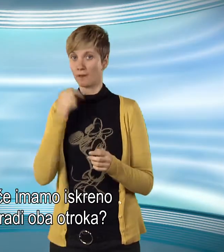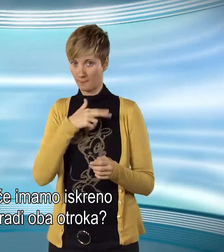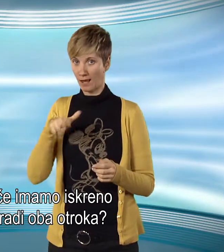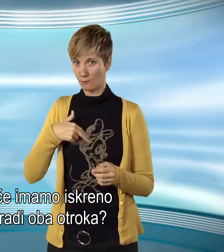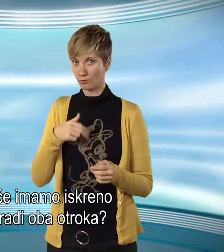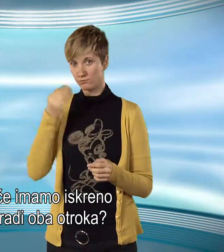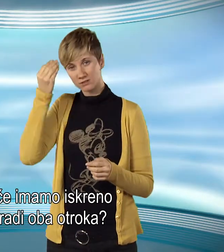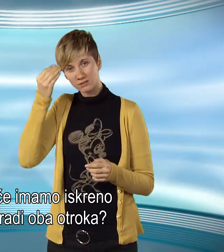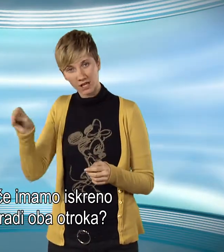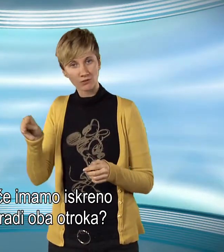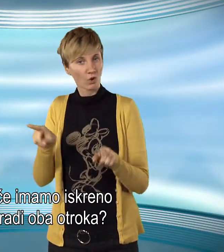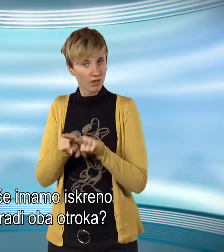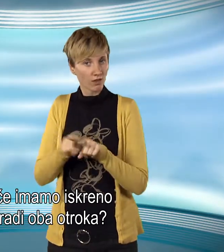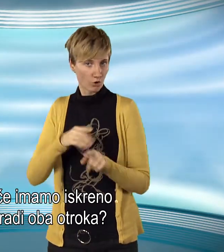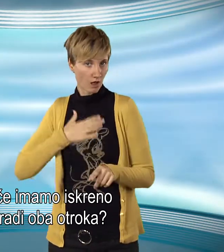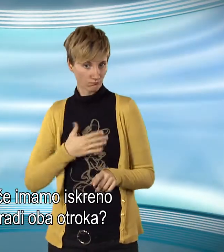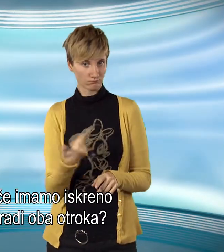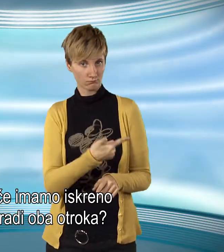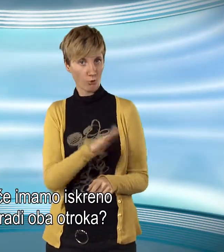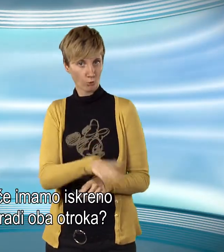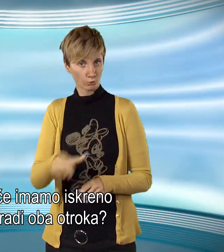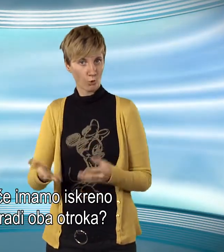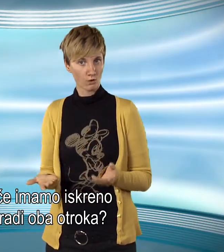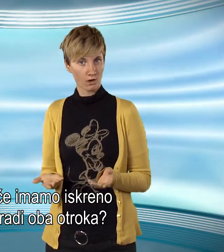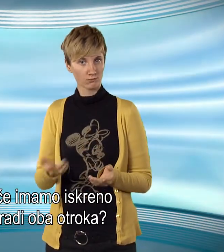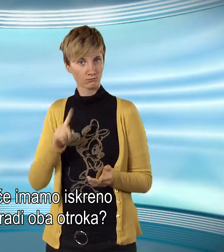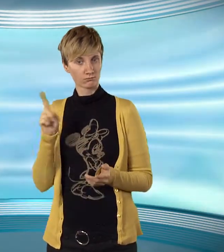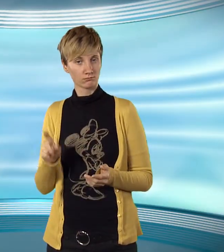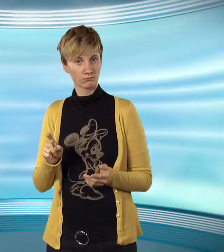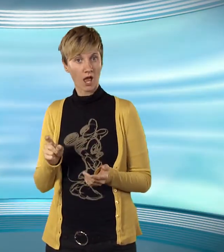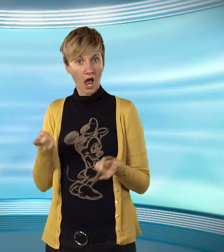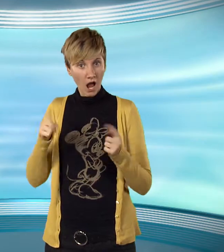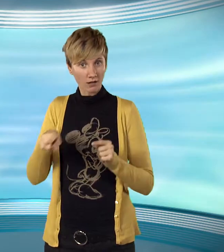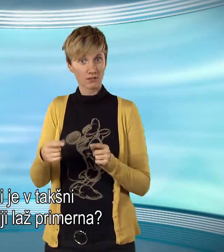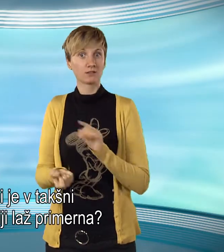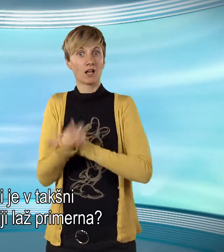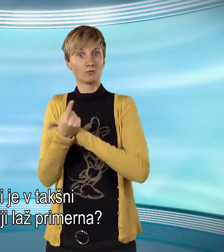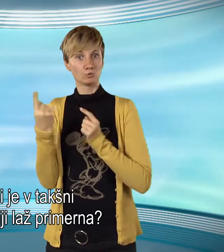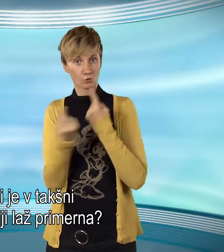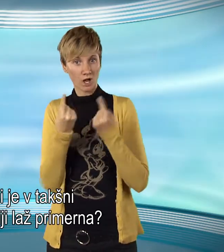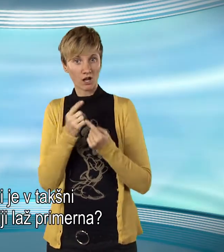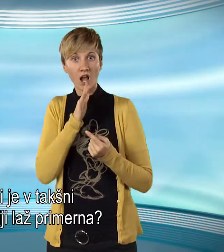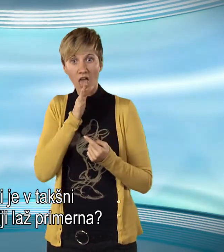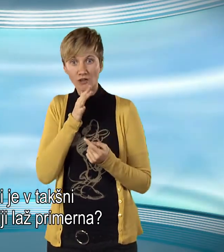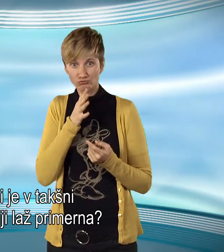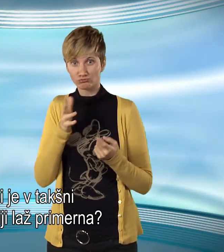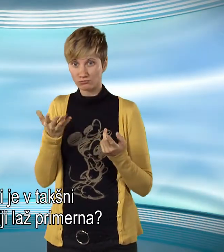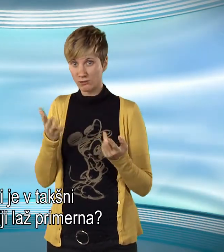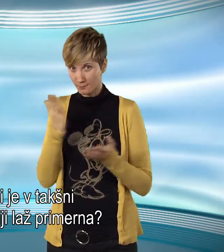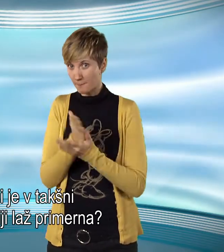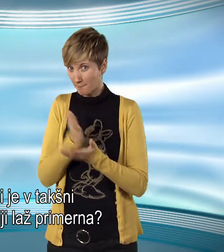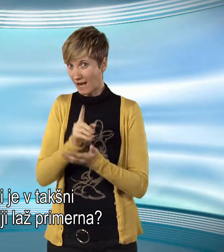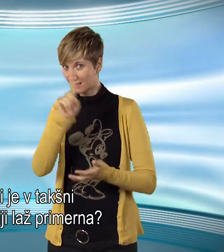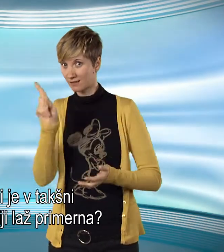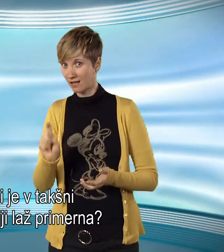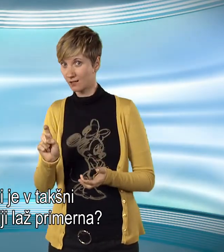pa posmehovanje, glej, ke si ljubosumen, to niso primerni odzivi, ne, kajti na ta